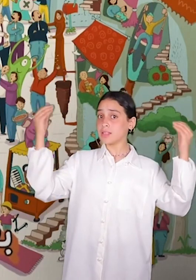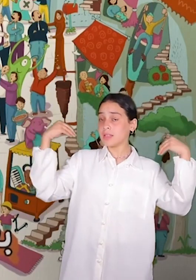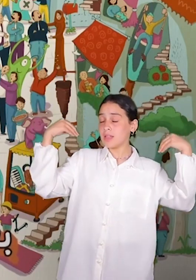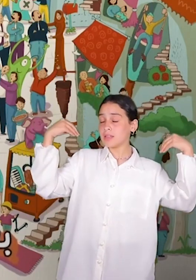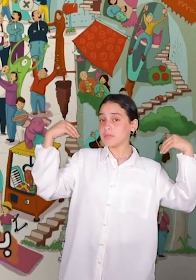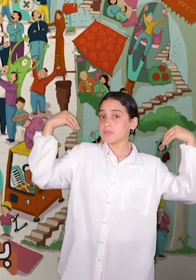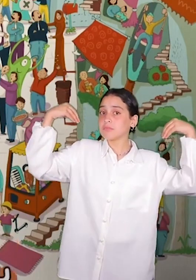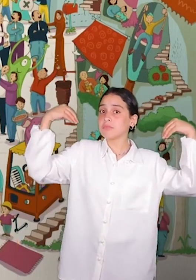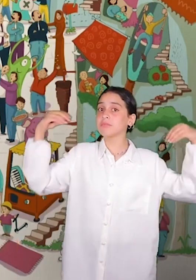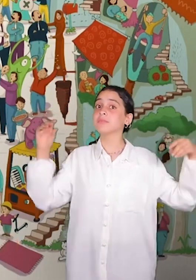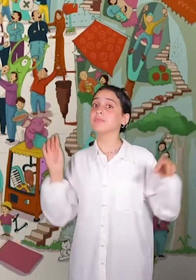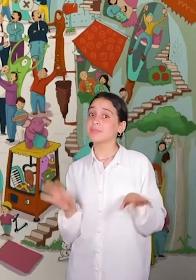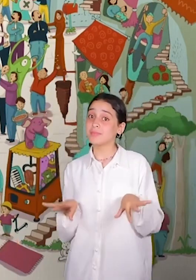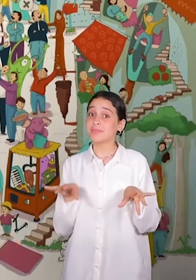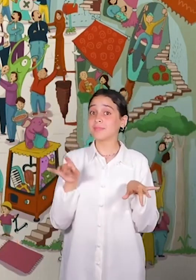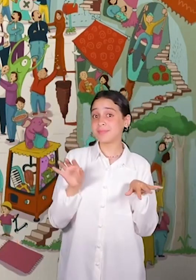يخلص الدرس